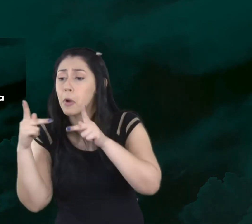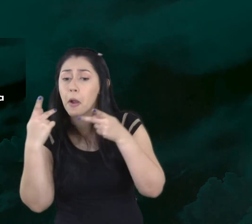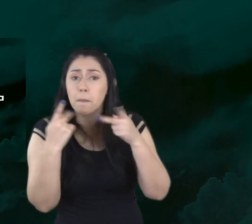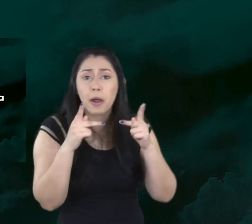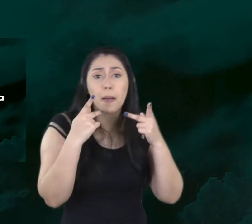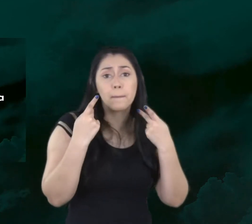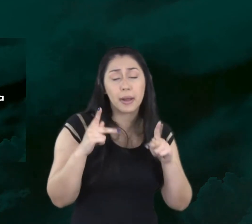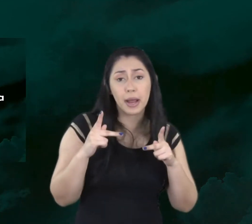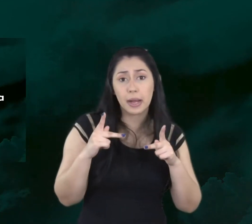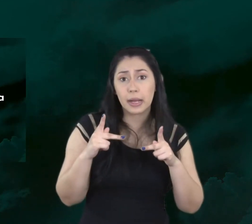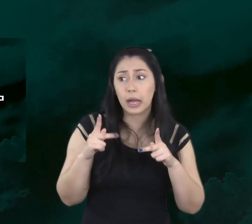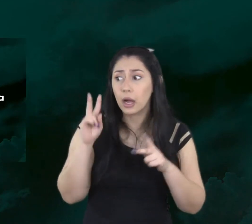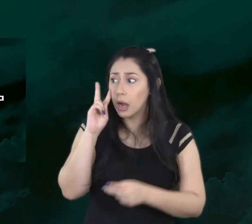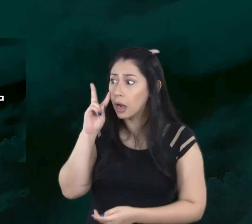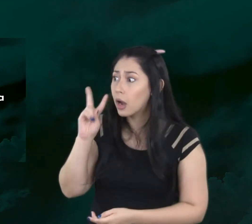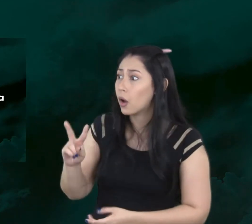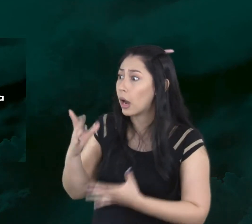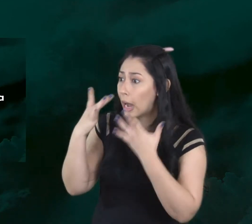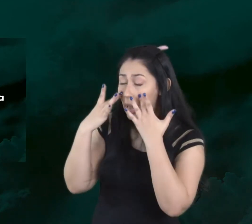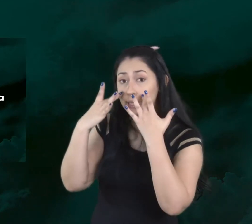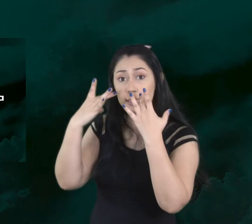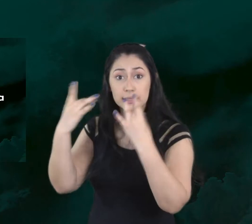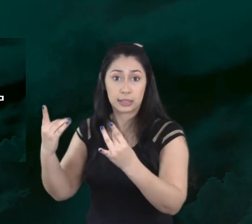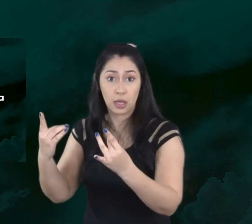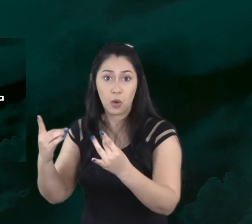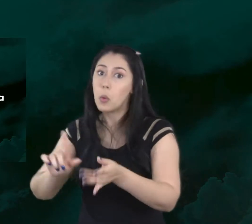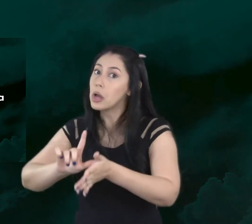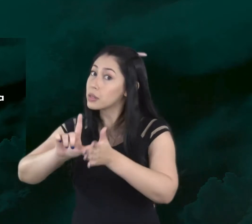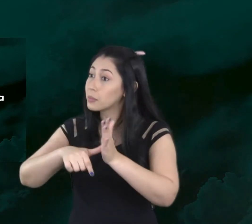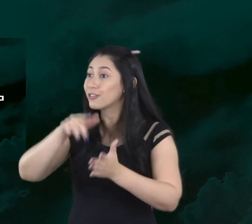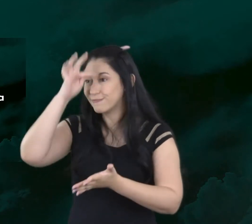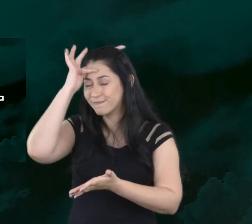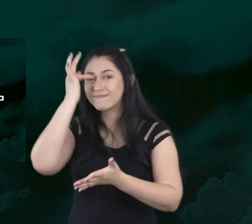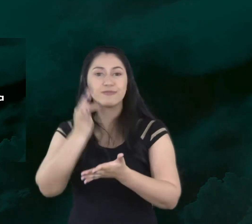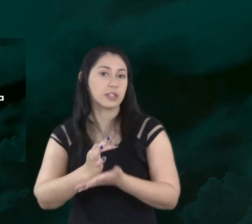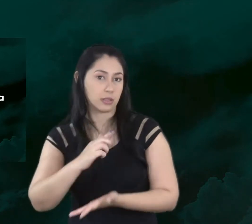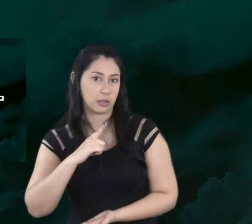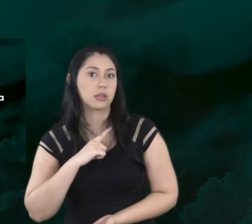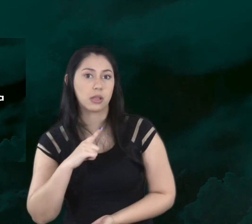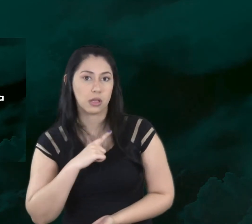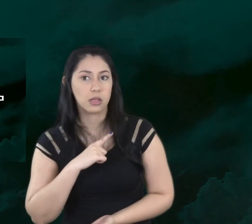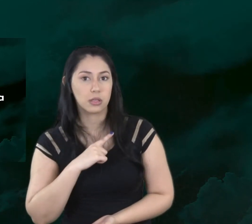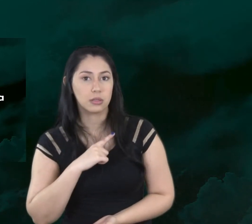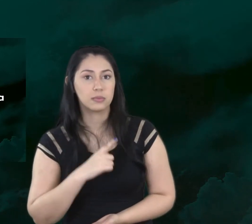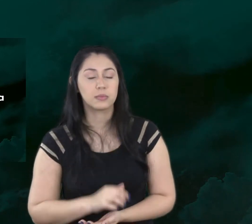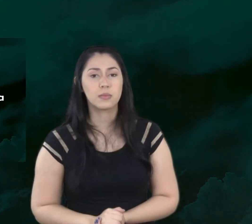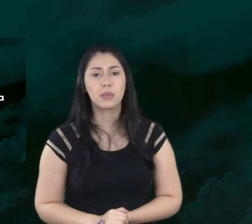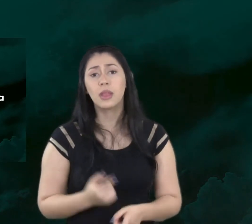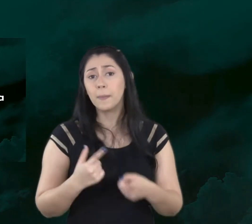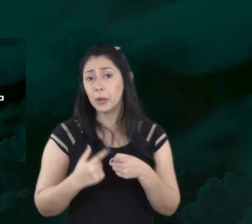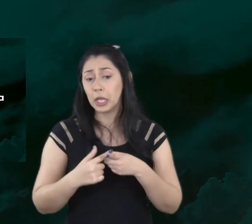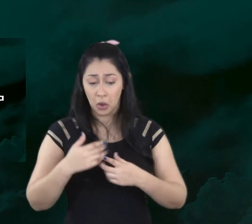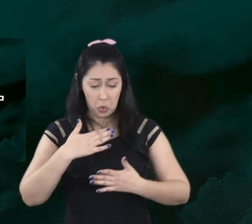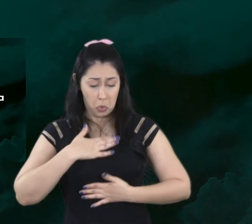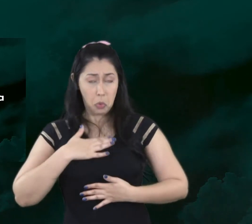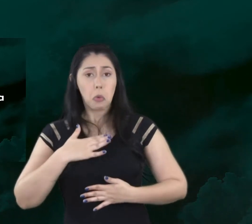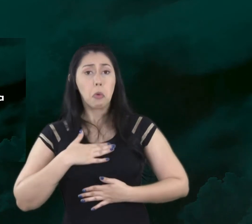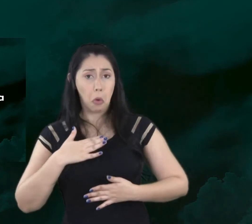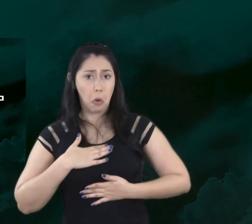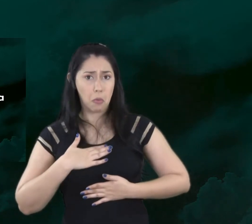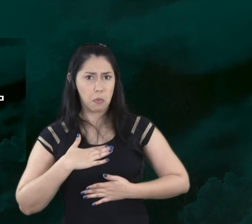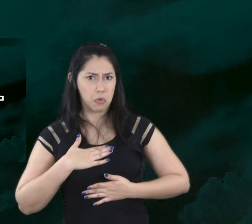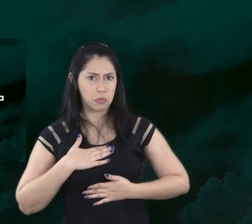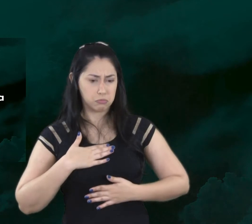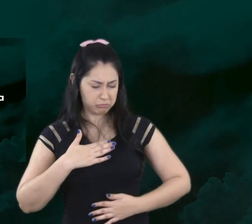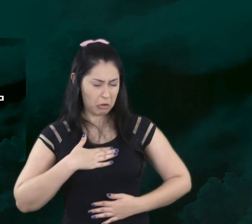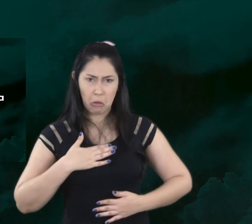é ouvir. A fé vem pelo ouvir, porque a parte do nosso corpo, a parte física